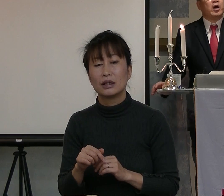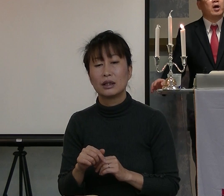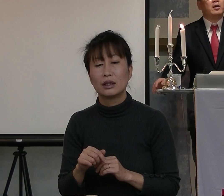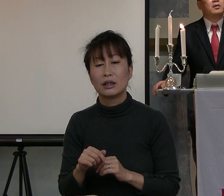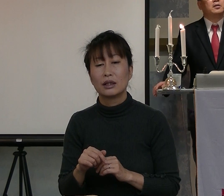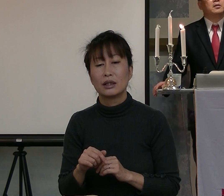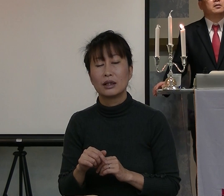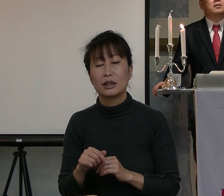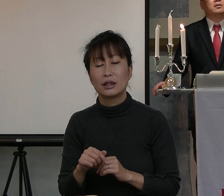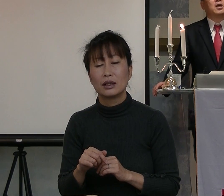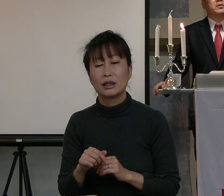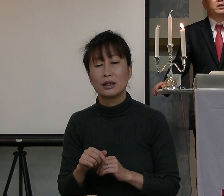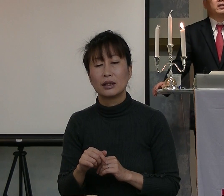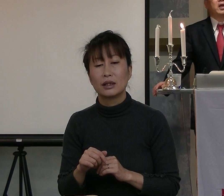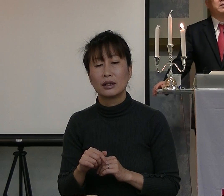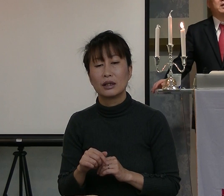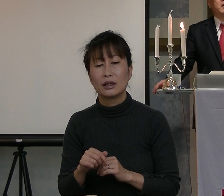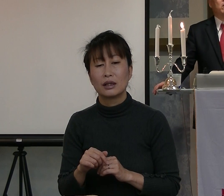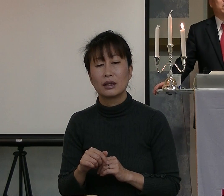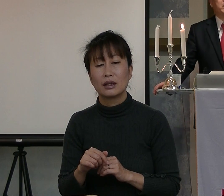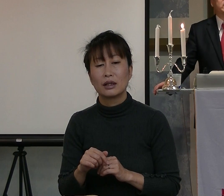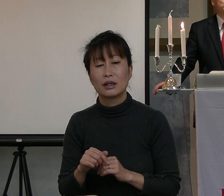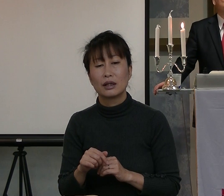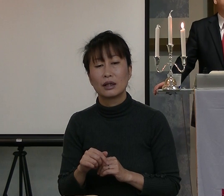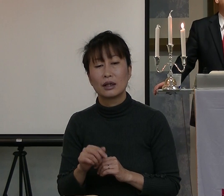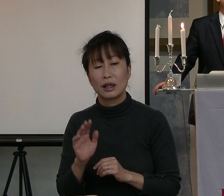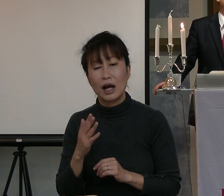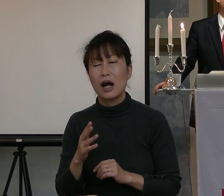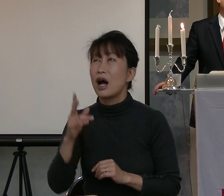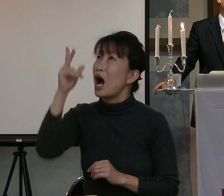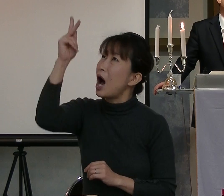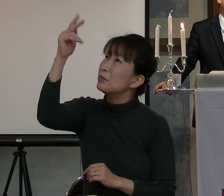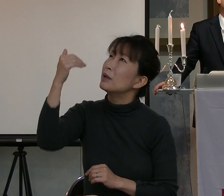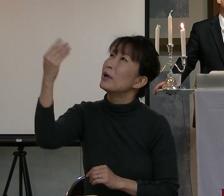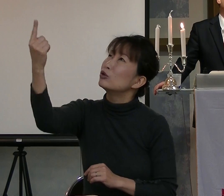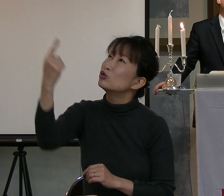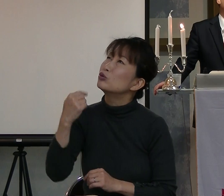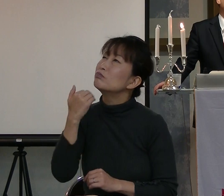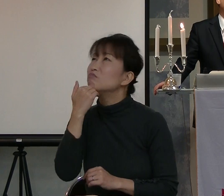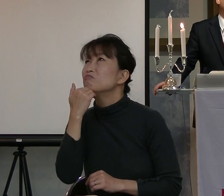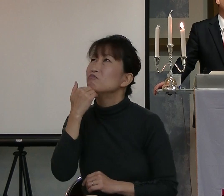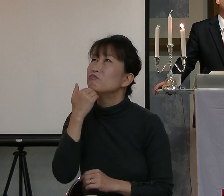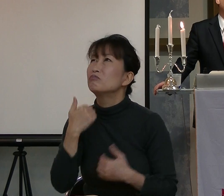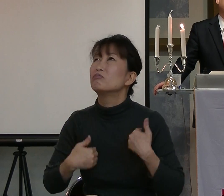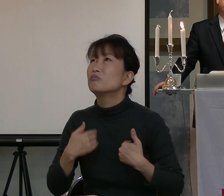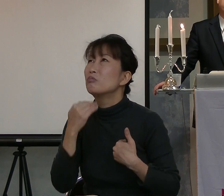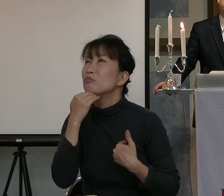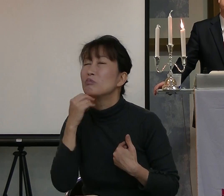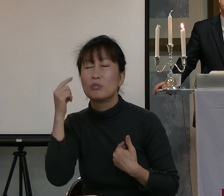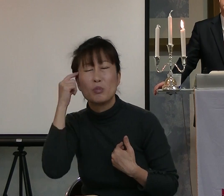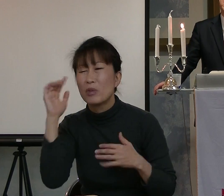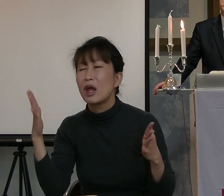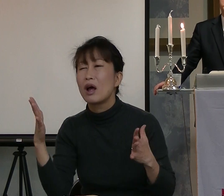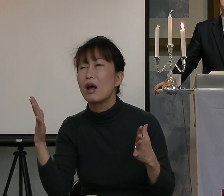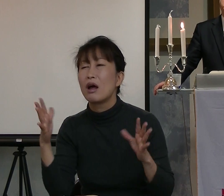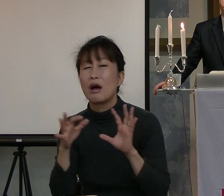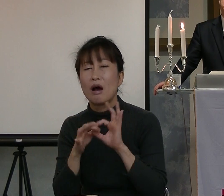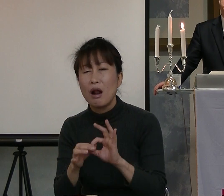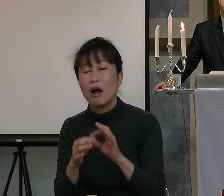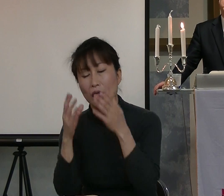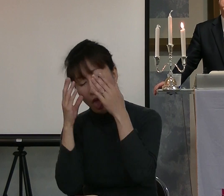あるいは神様を待ち望めないから、我々は眠ってしまう。